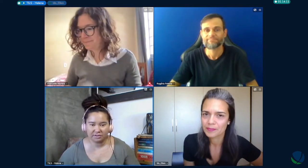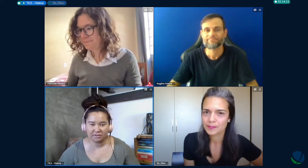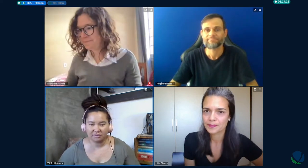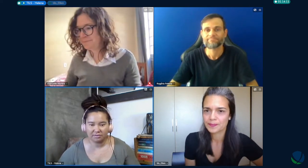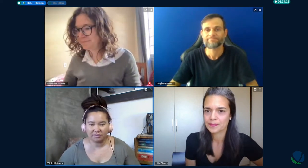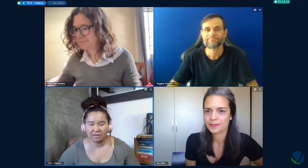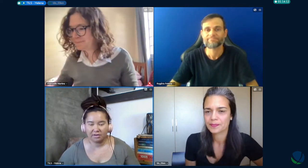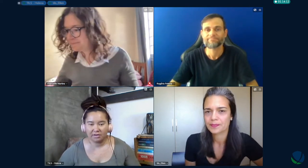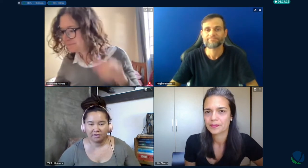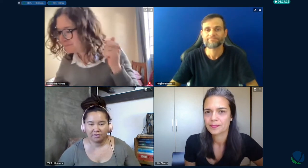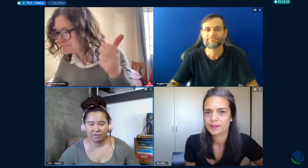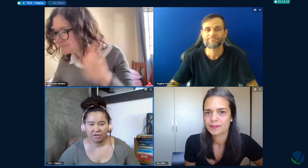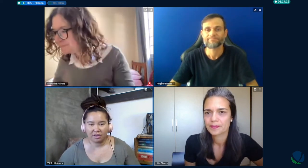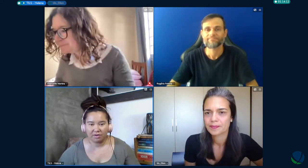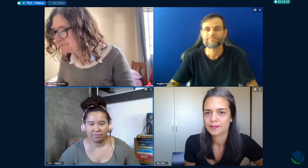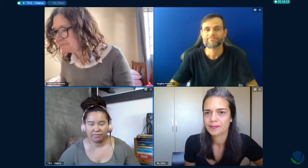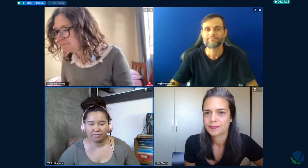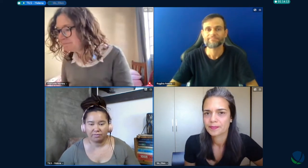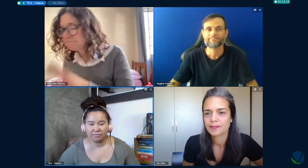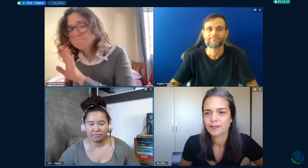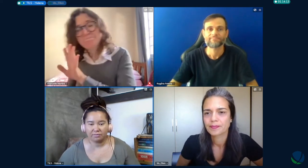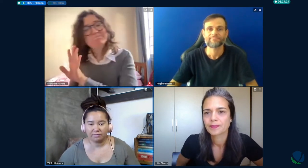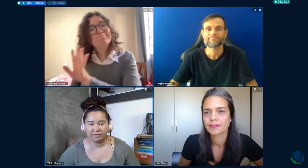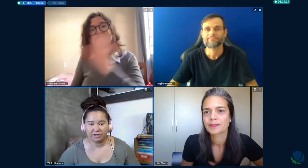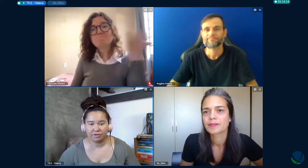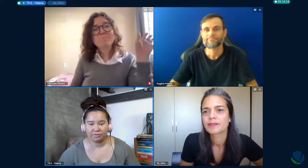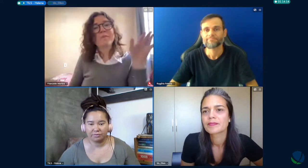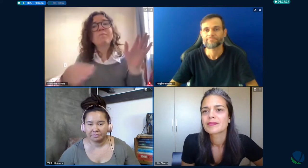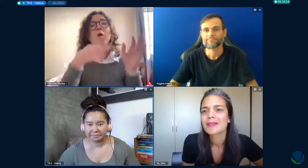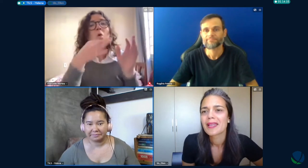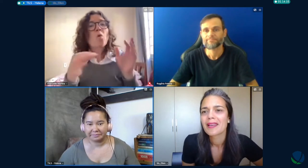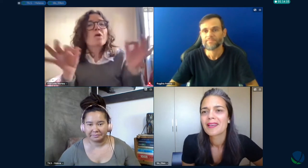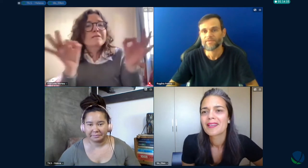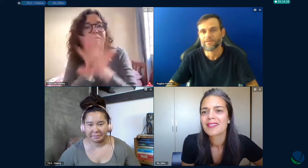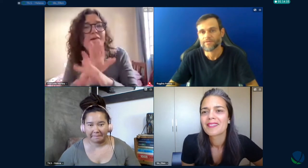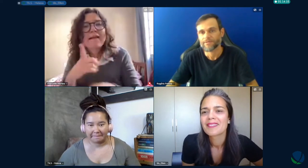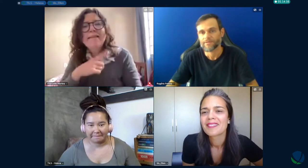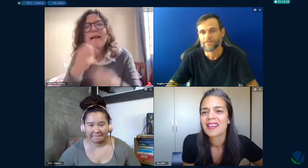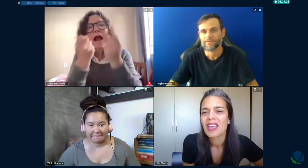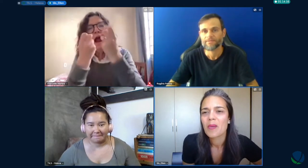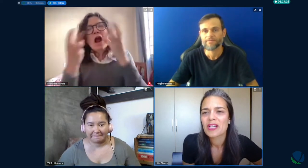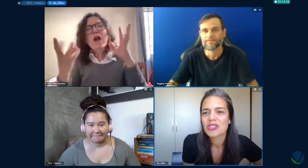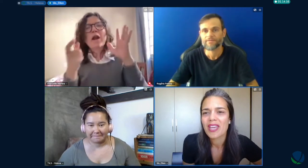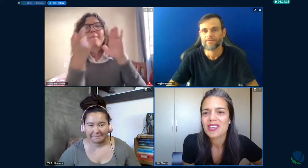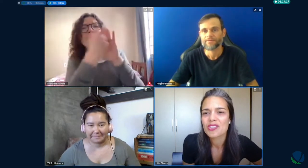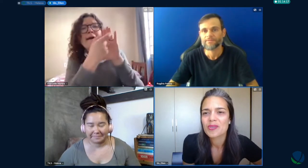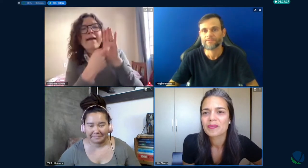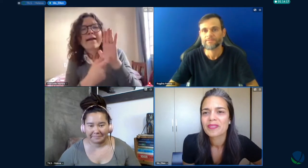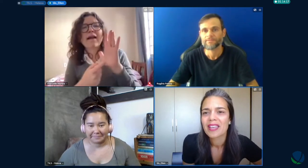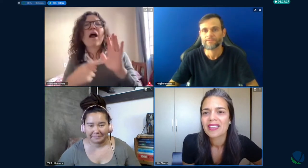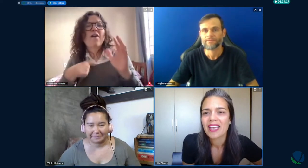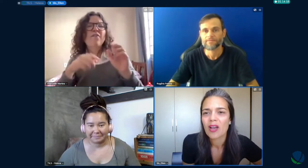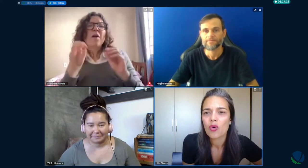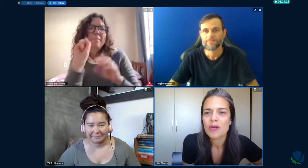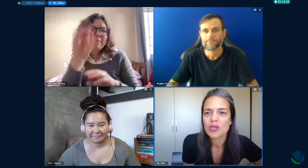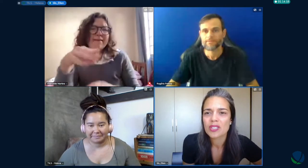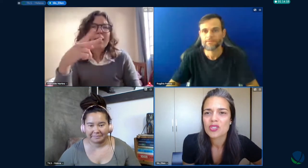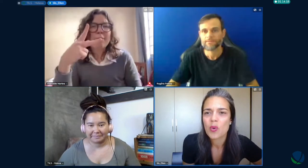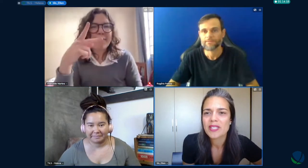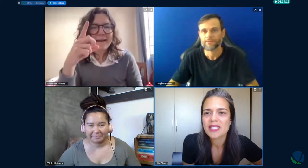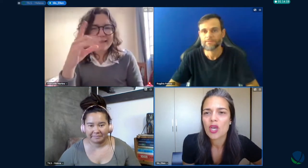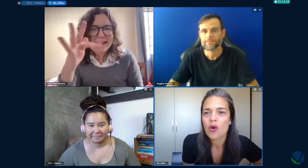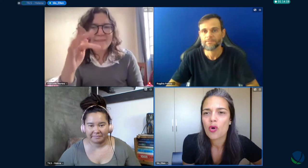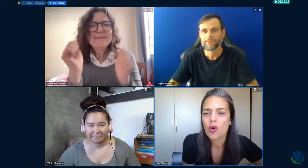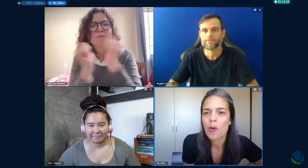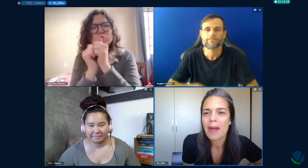gente chega a um veredito. Eu acho que é isso. Tem algumas